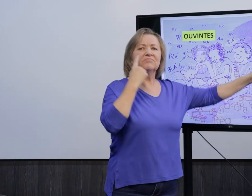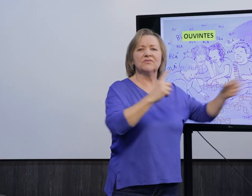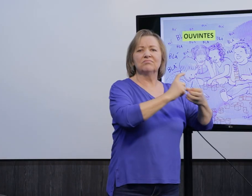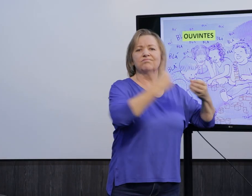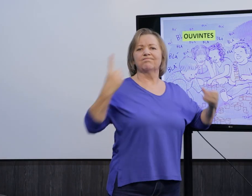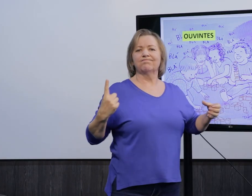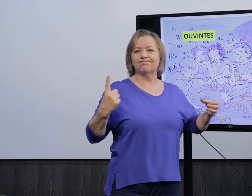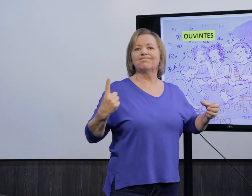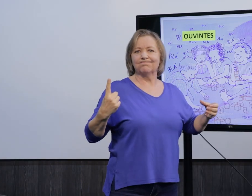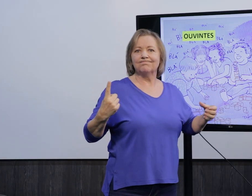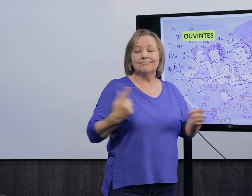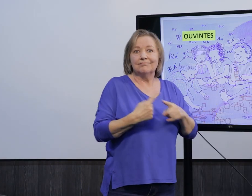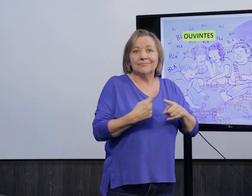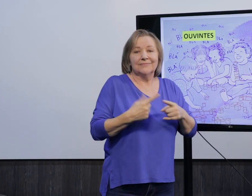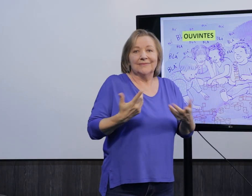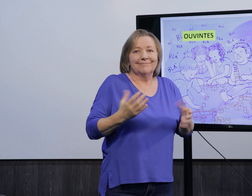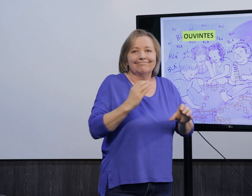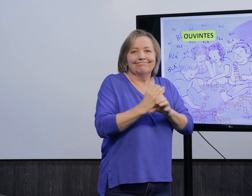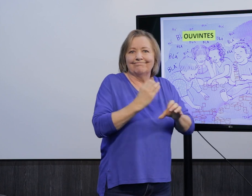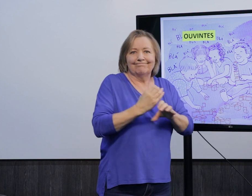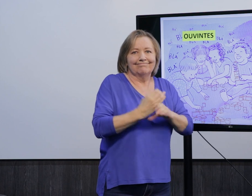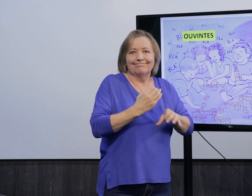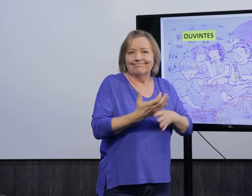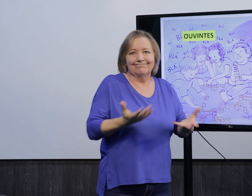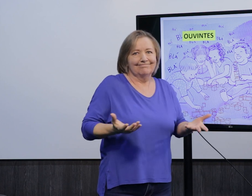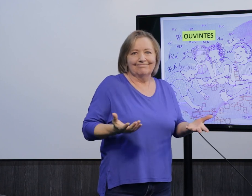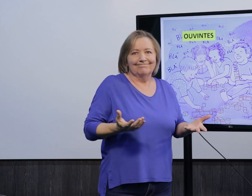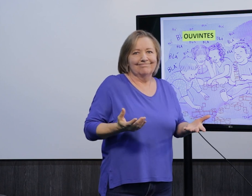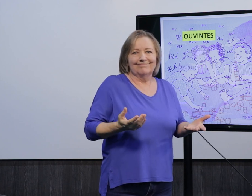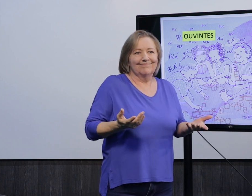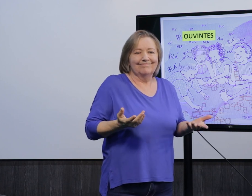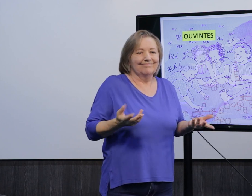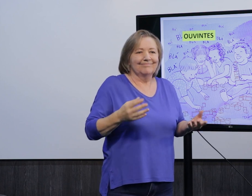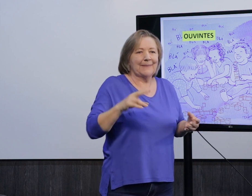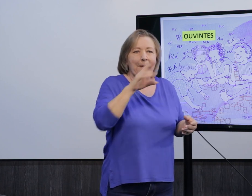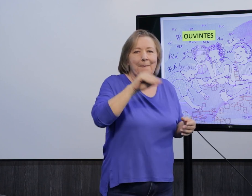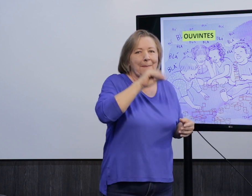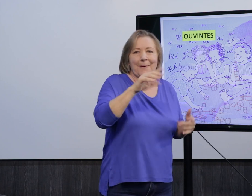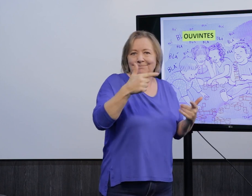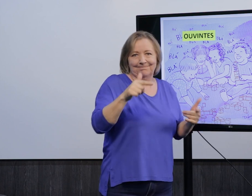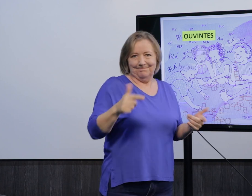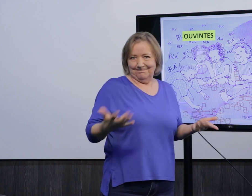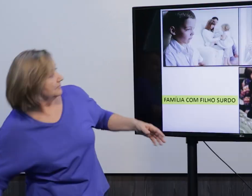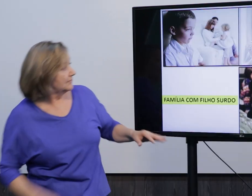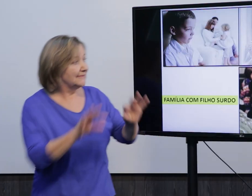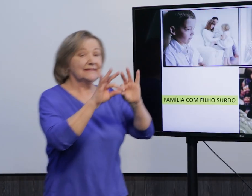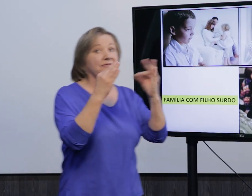Então os ouvintes brincando conversando de surdo lá isolado né porque não tem oralidade não tem a comunicação